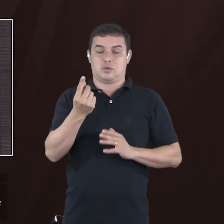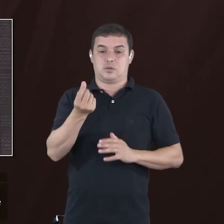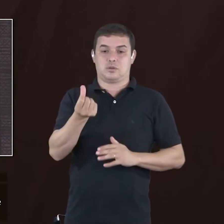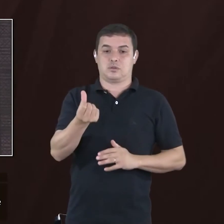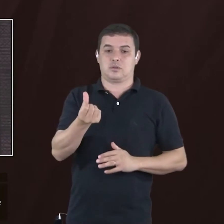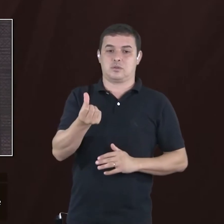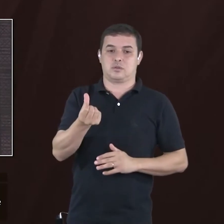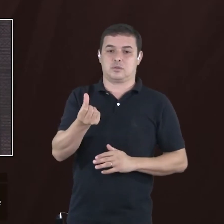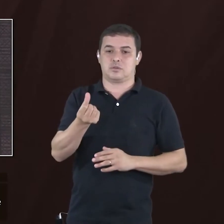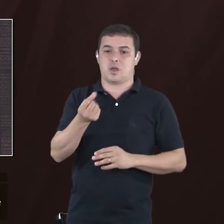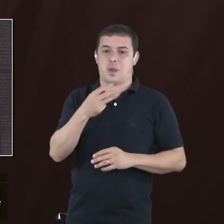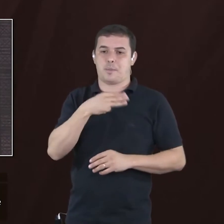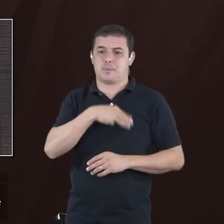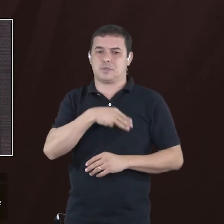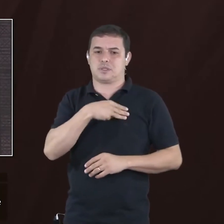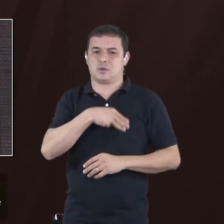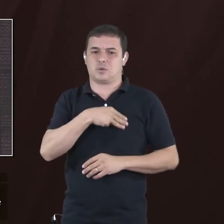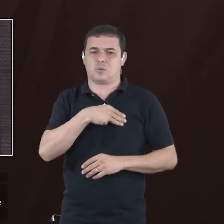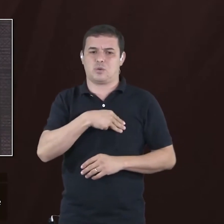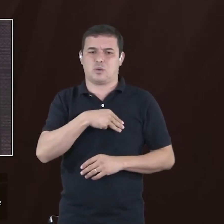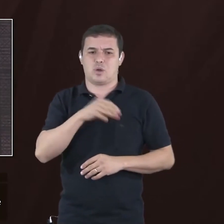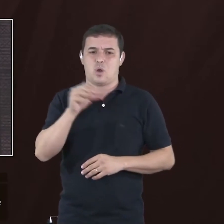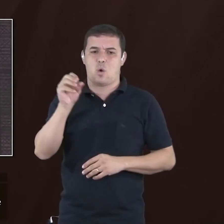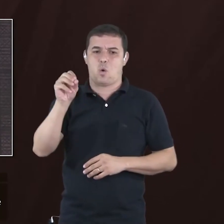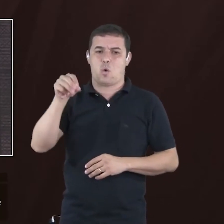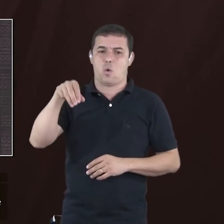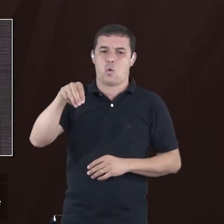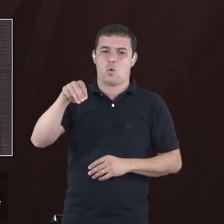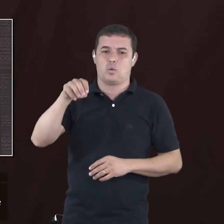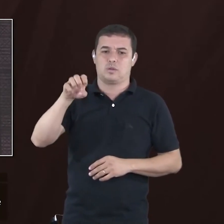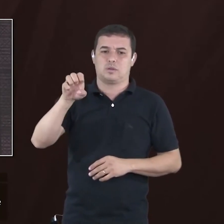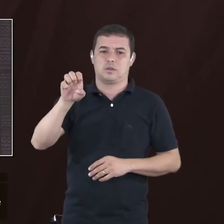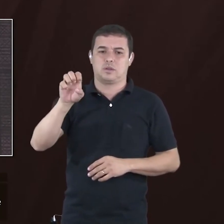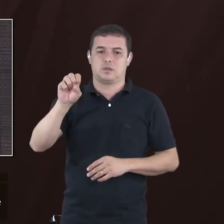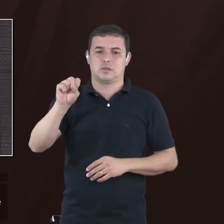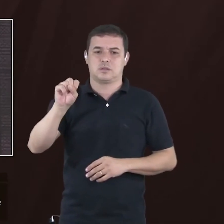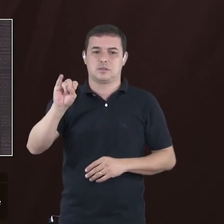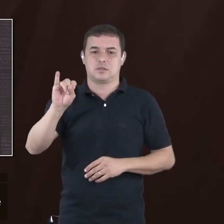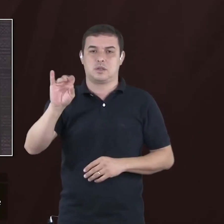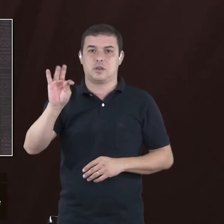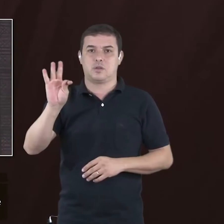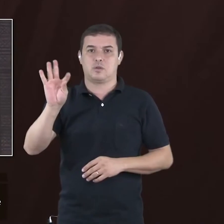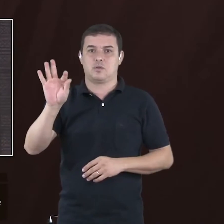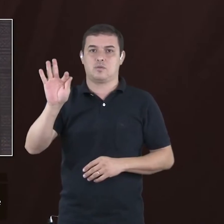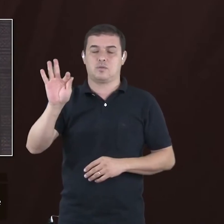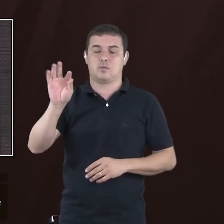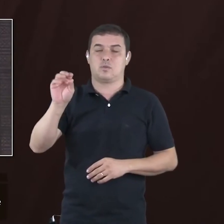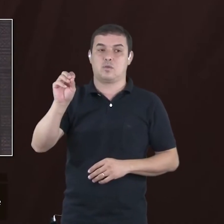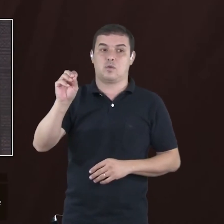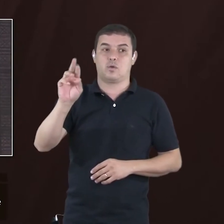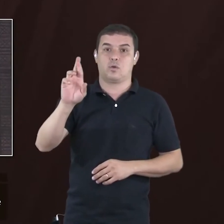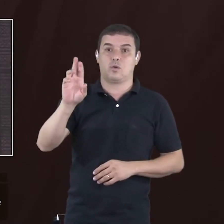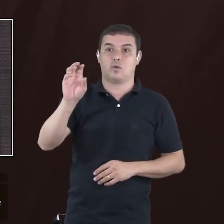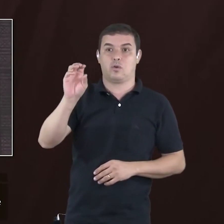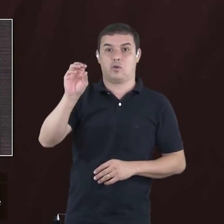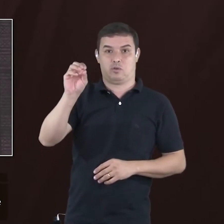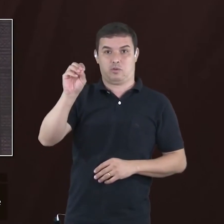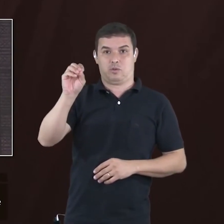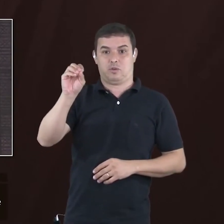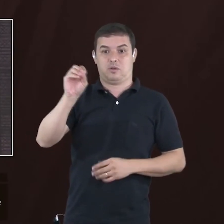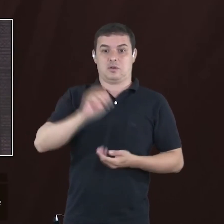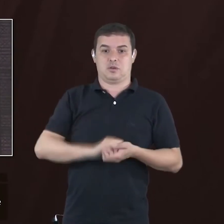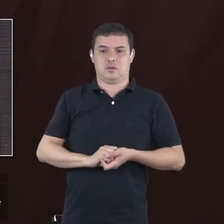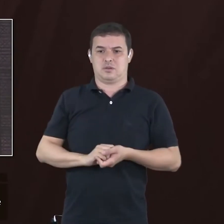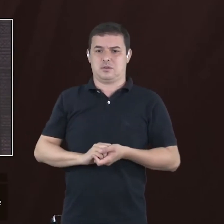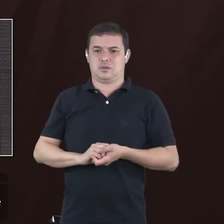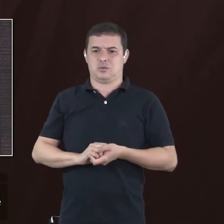casa de Onesíforo, porque muitas vezes me deu ânimo e nunca se